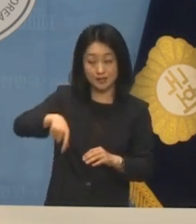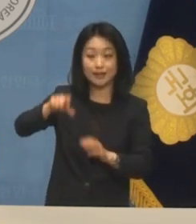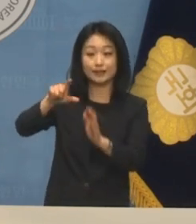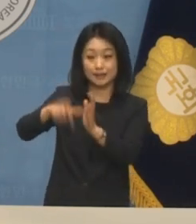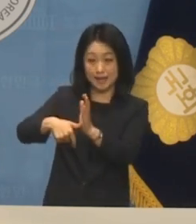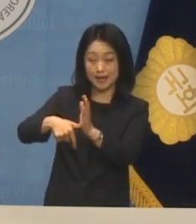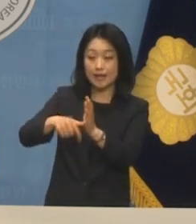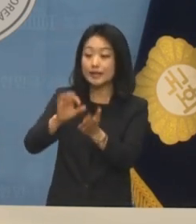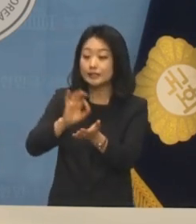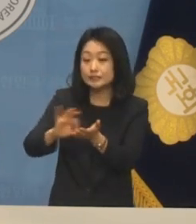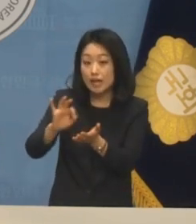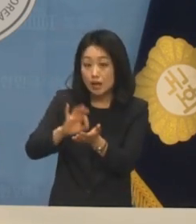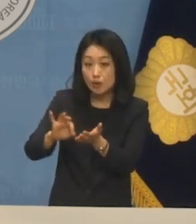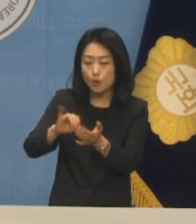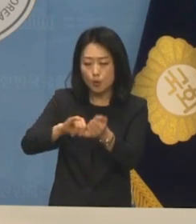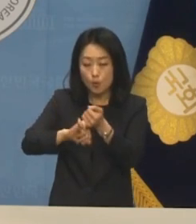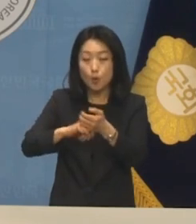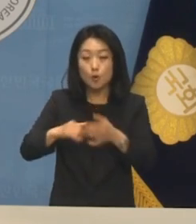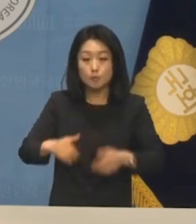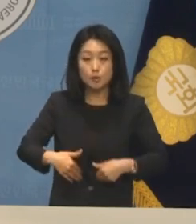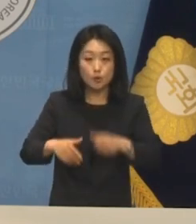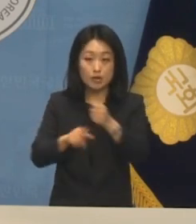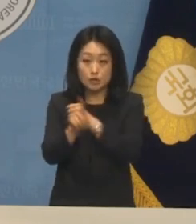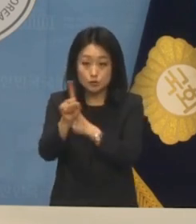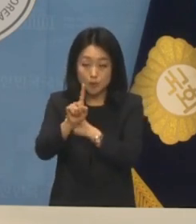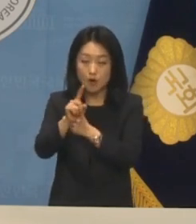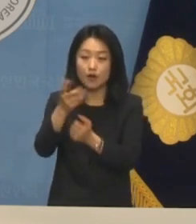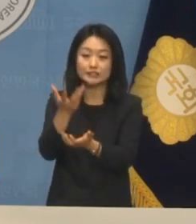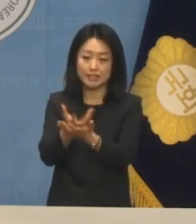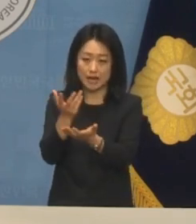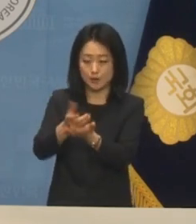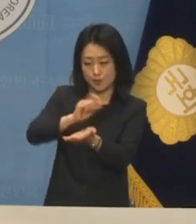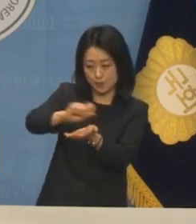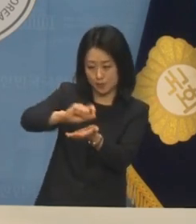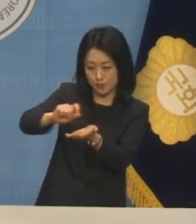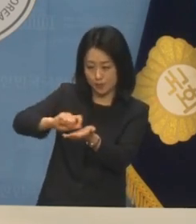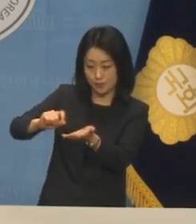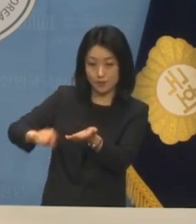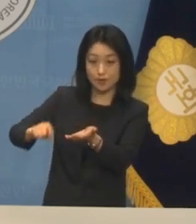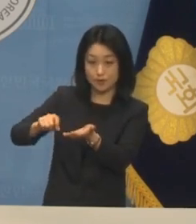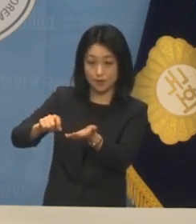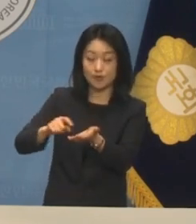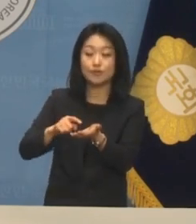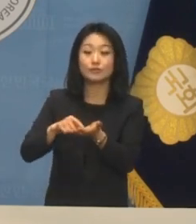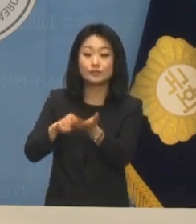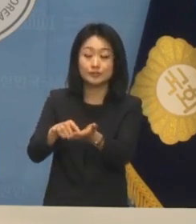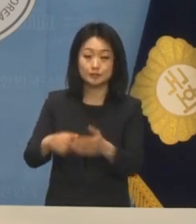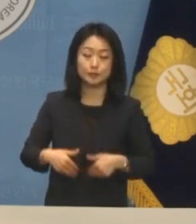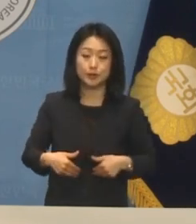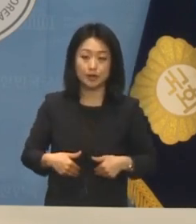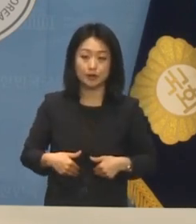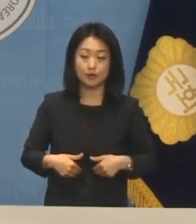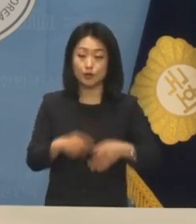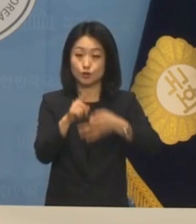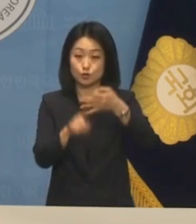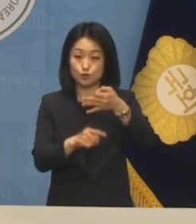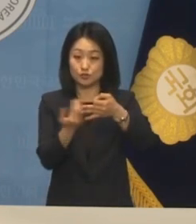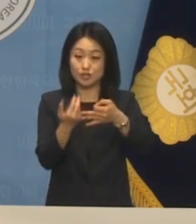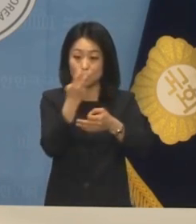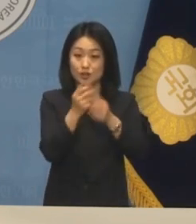경우 사용의 불가피성을 입증하는 증빙 자료를 작성해 품위하도록 규정하고 있습니다. 윤석열